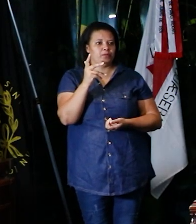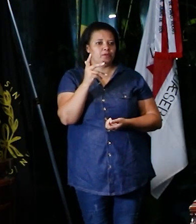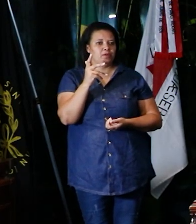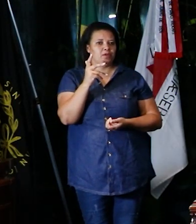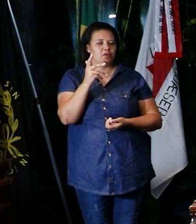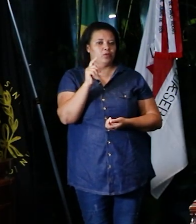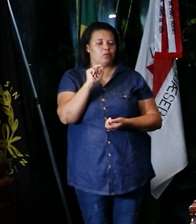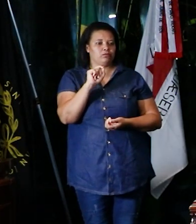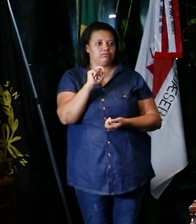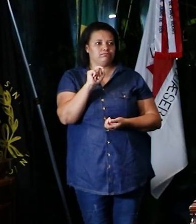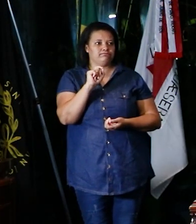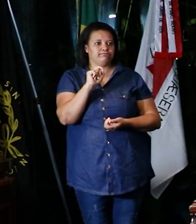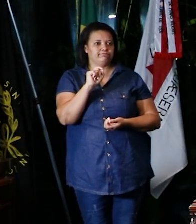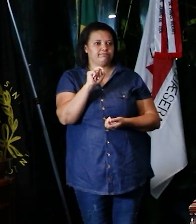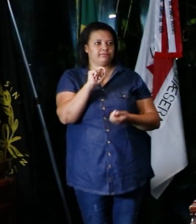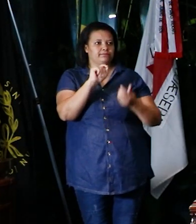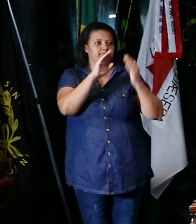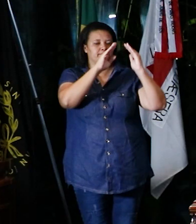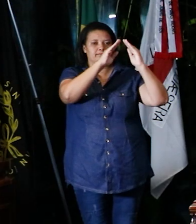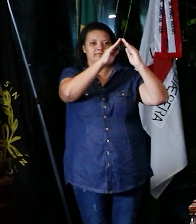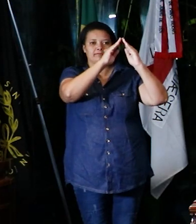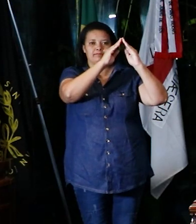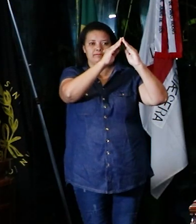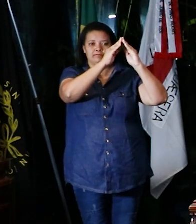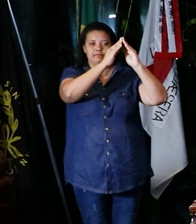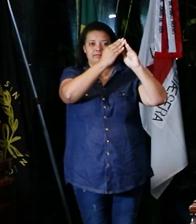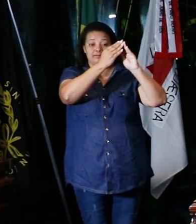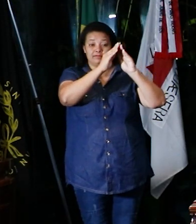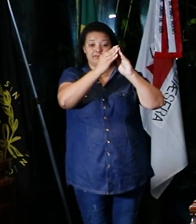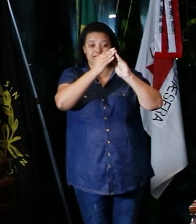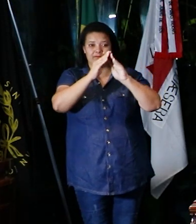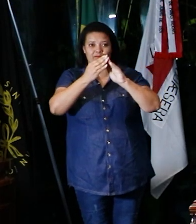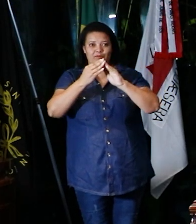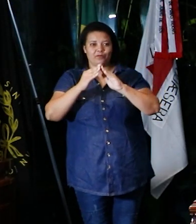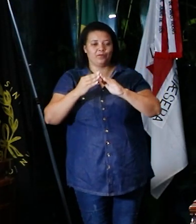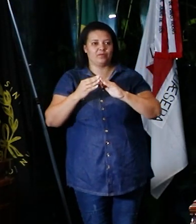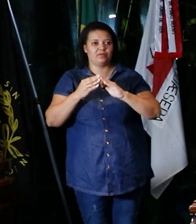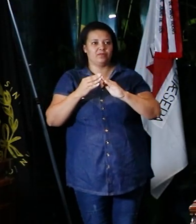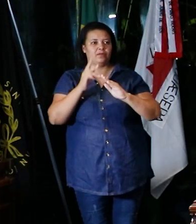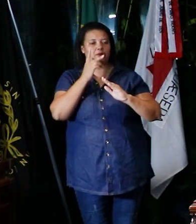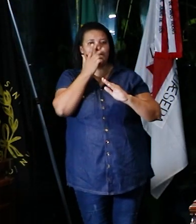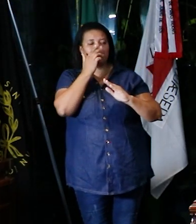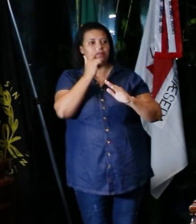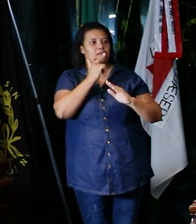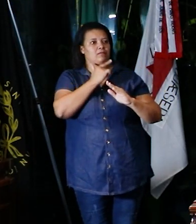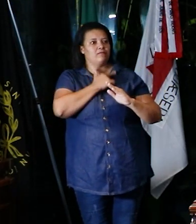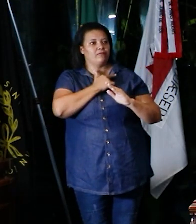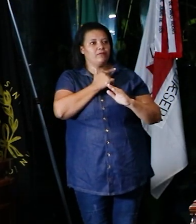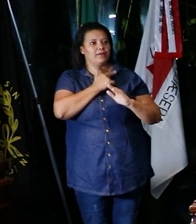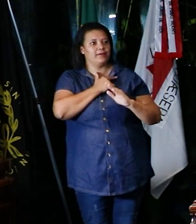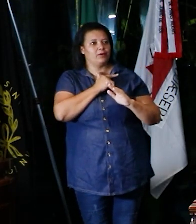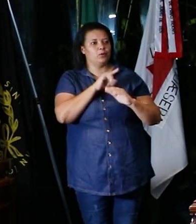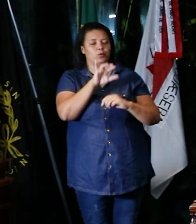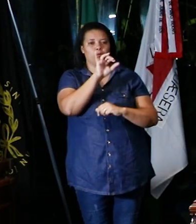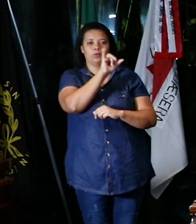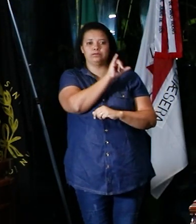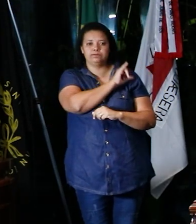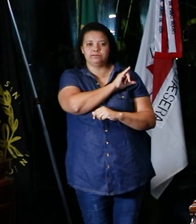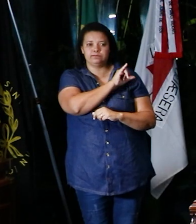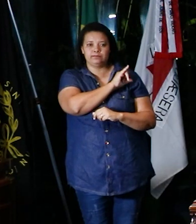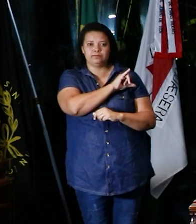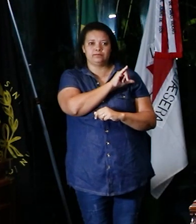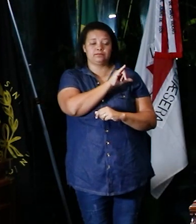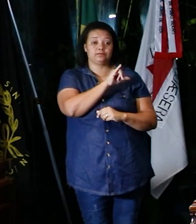as favelas enfiavam o horizonte do Rio de Janeiro e